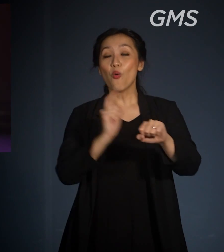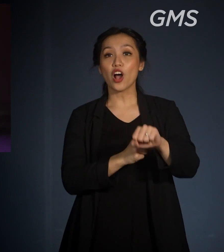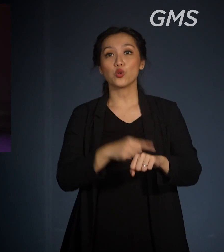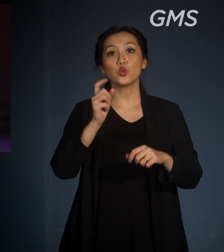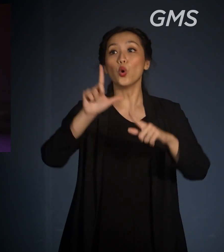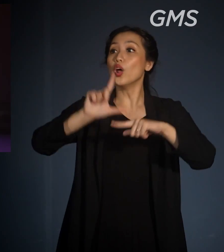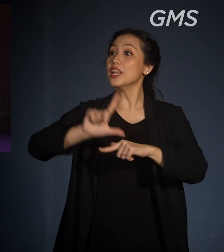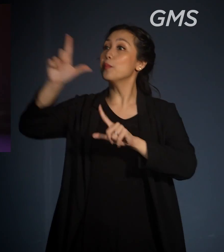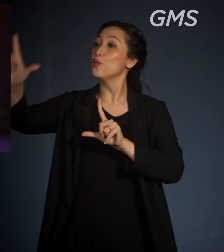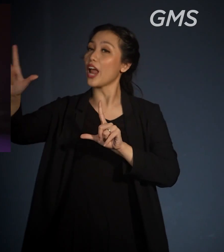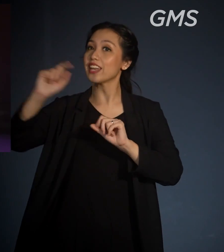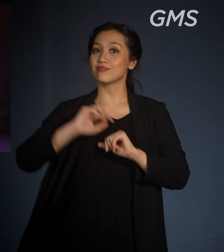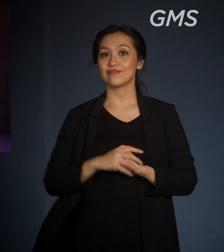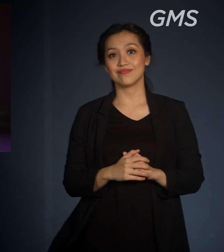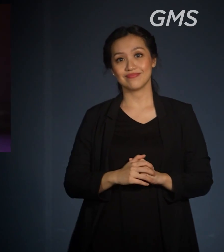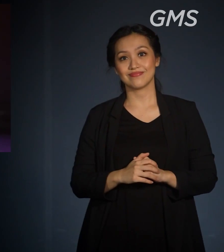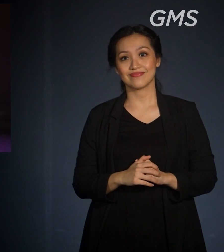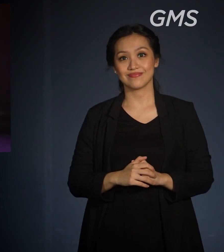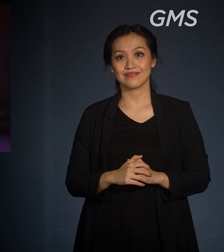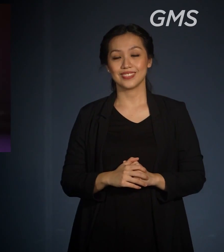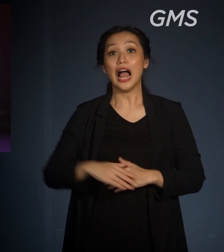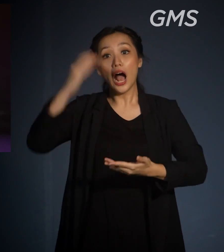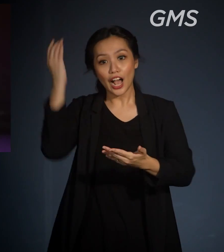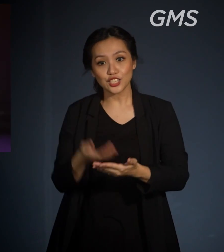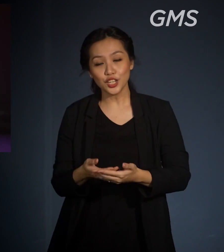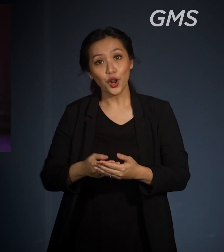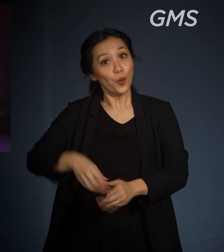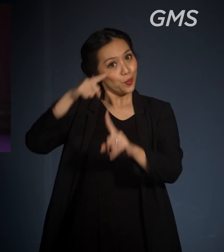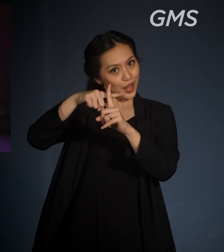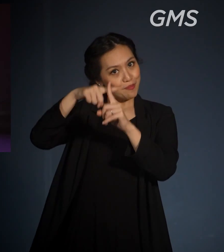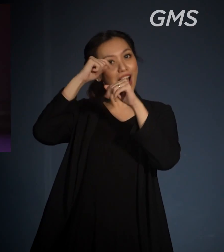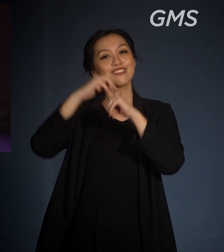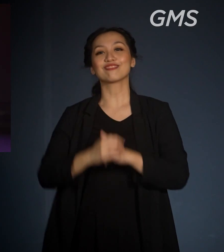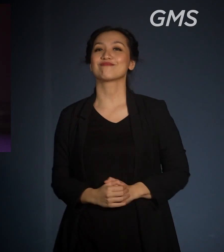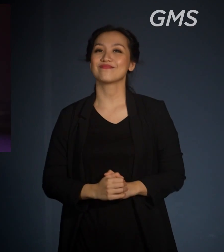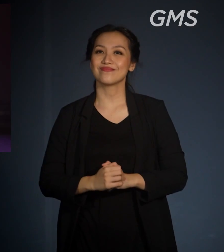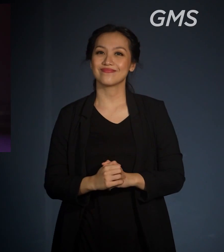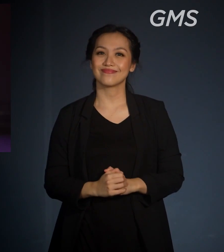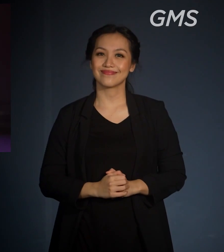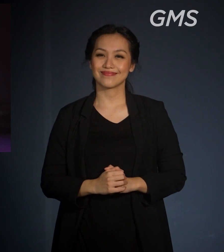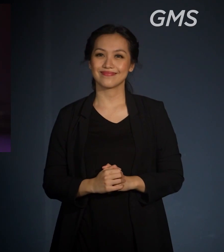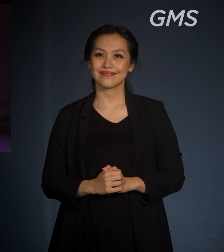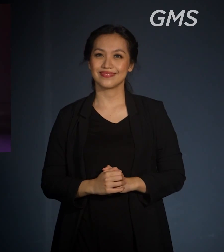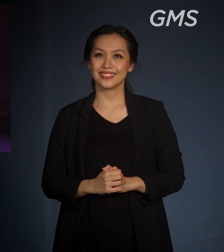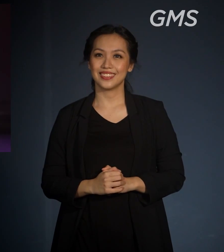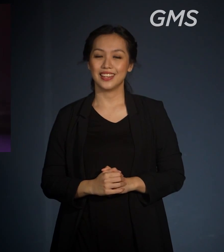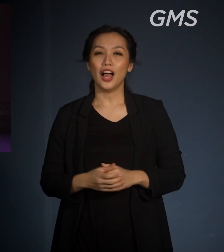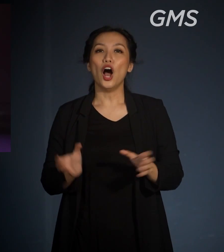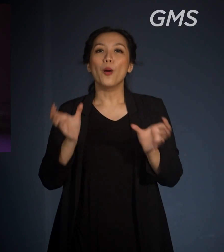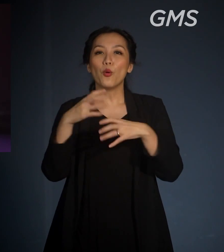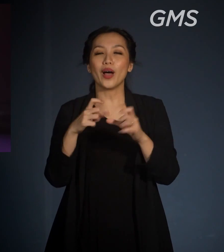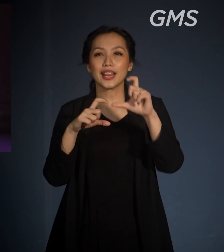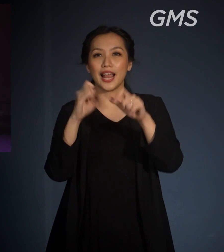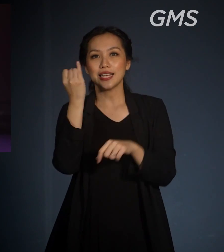omset tambah meningkat karena bikin sistem, saudara. Bikin sistem supaya bisa dipantau secara